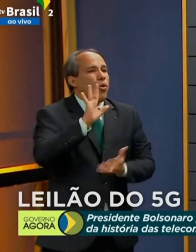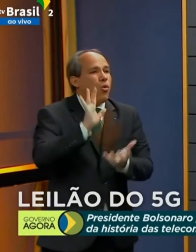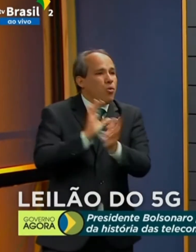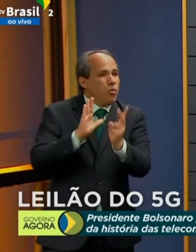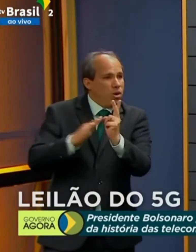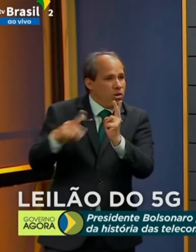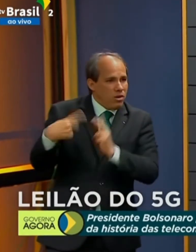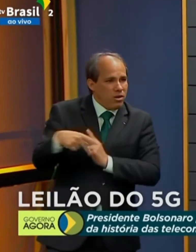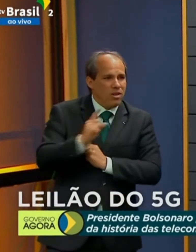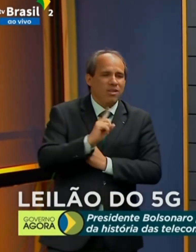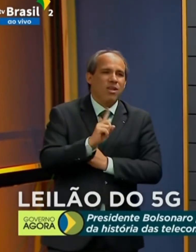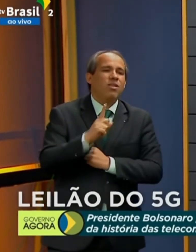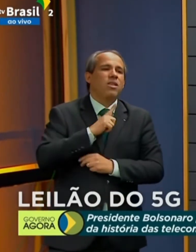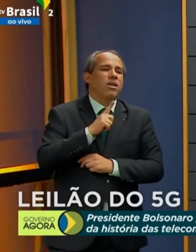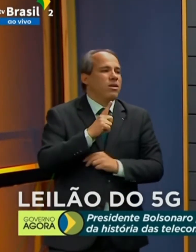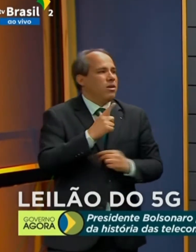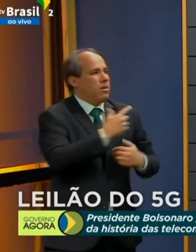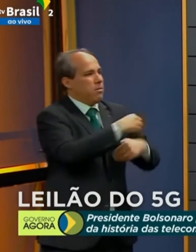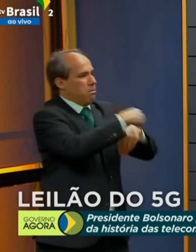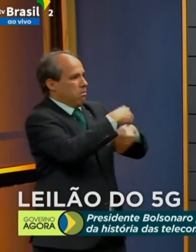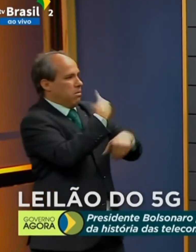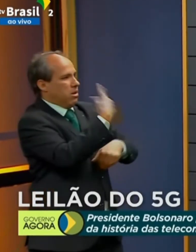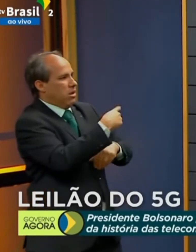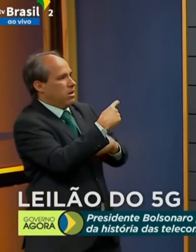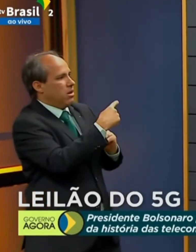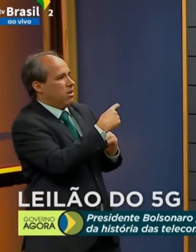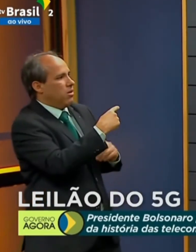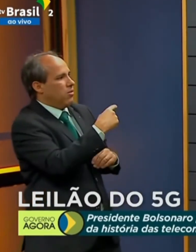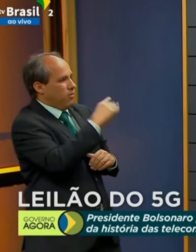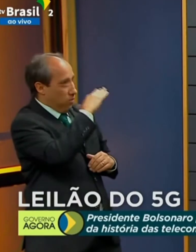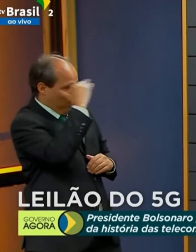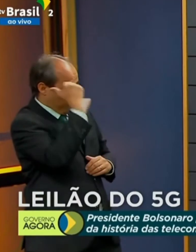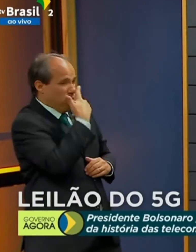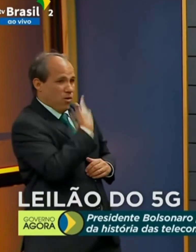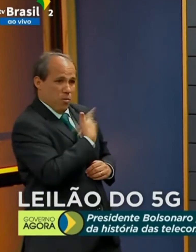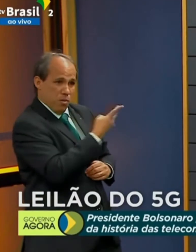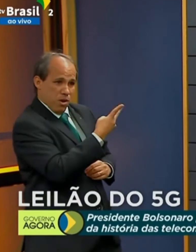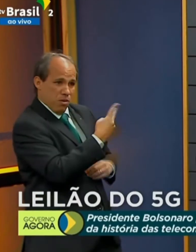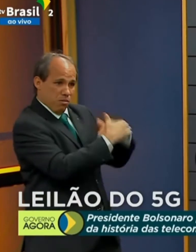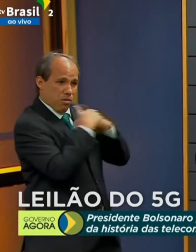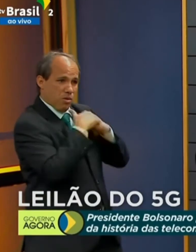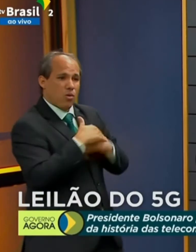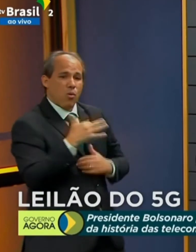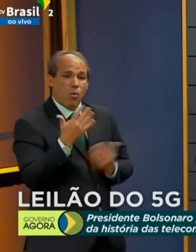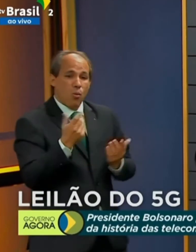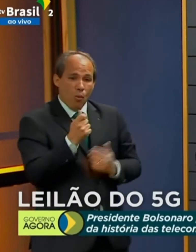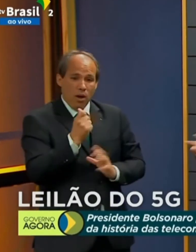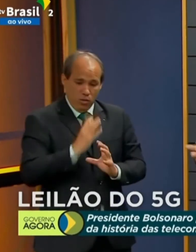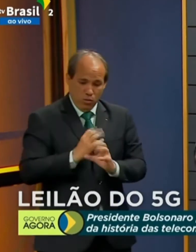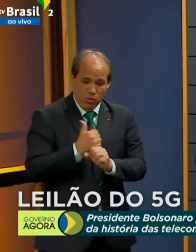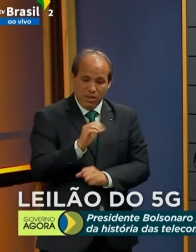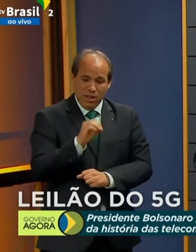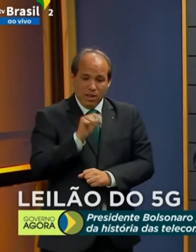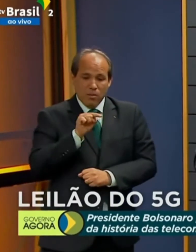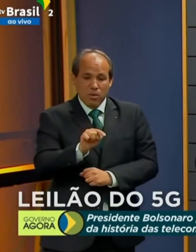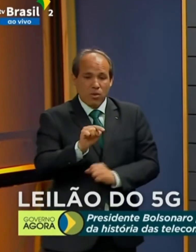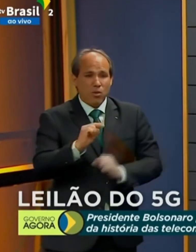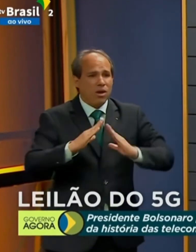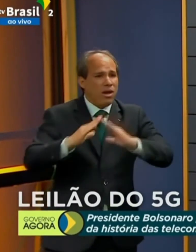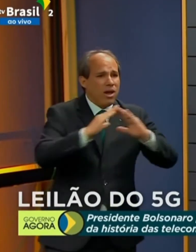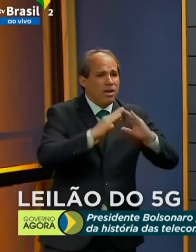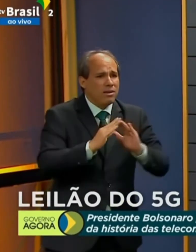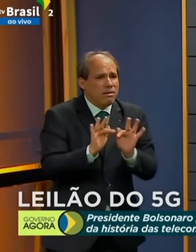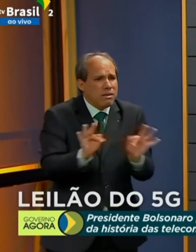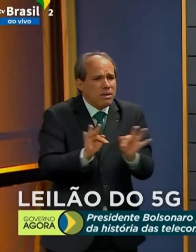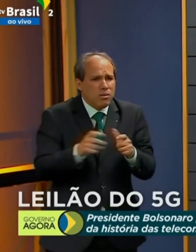indígenas segundo relatou agora a pouco aqui o Faria são quase 10 mil localidades pequenas